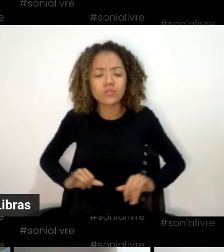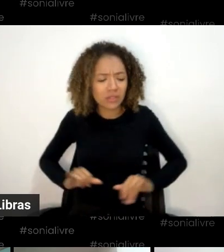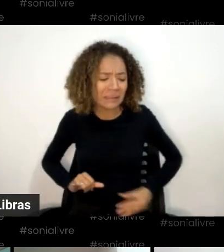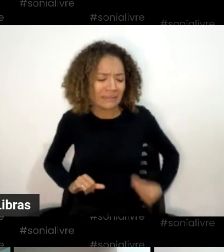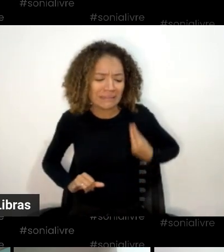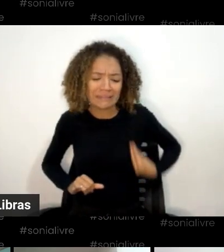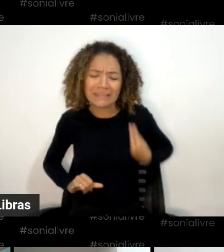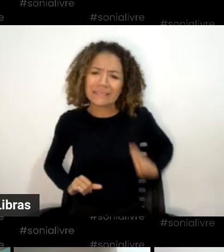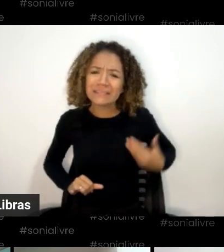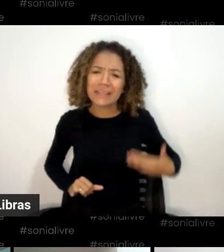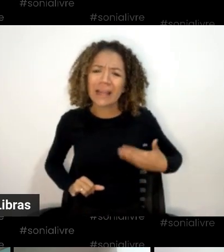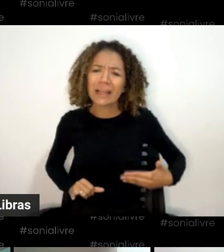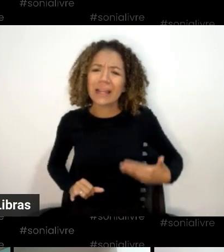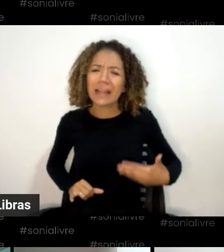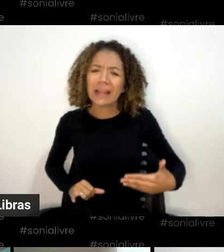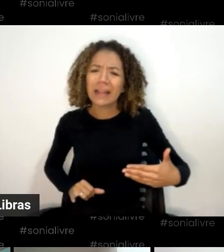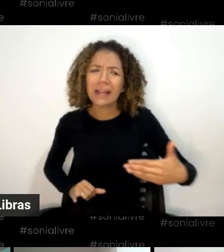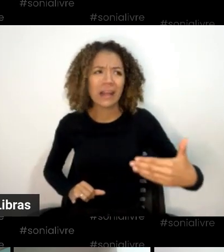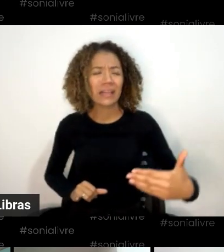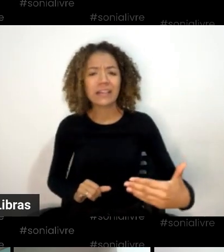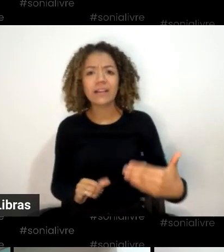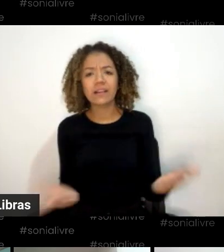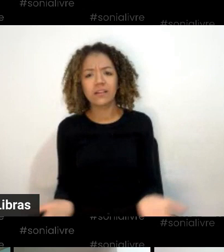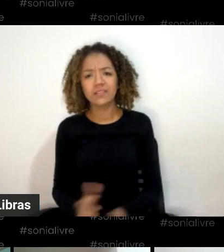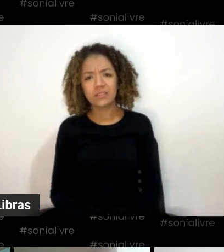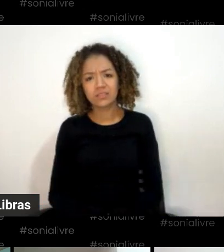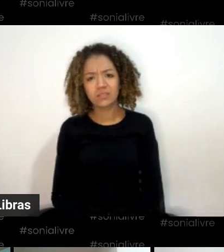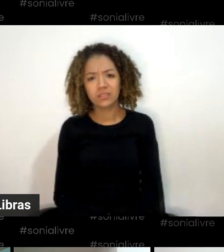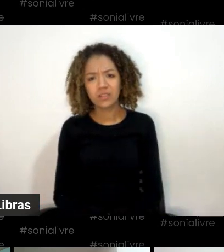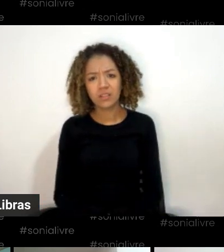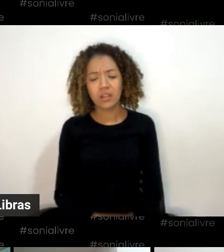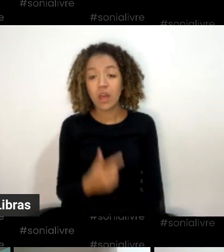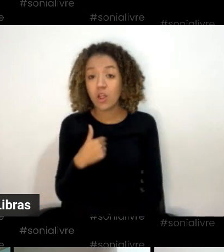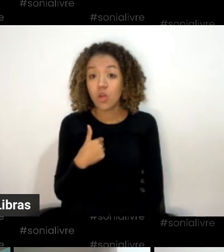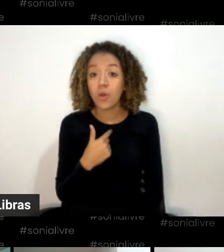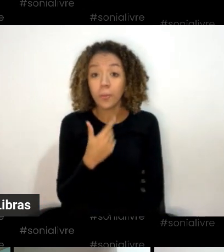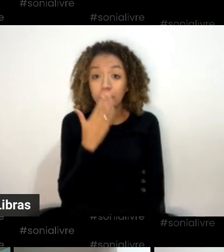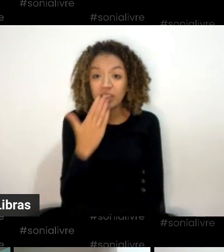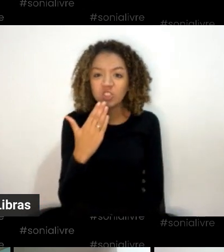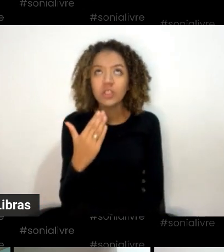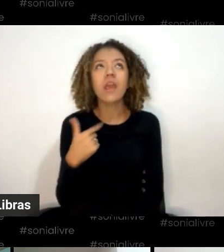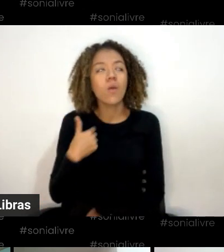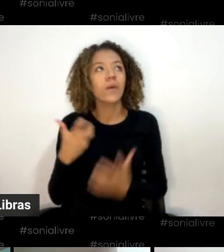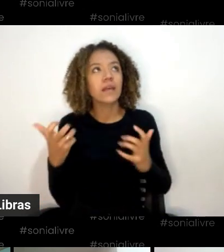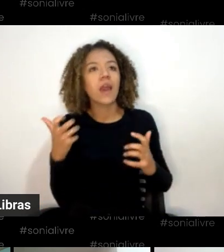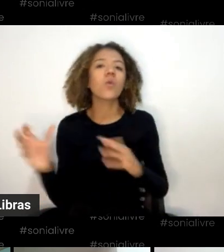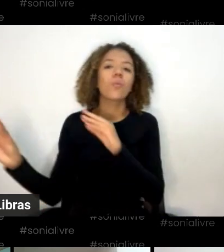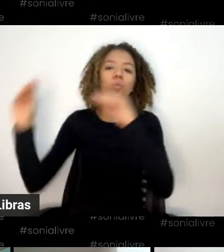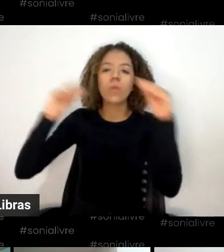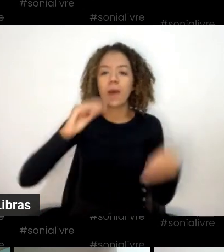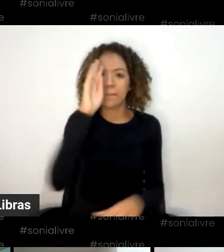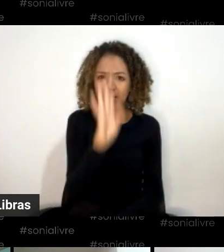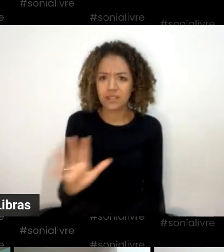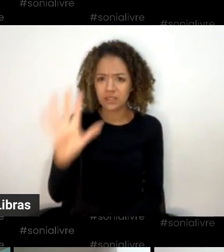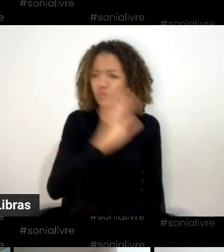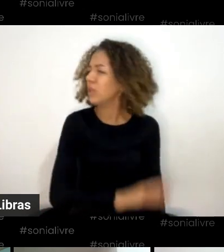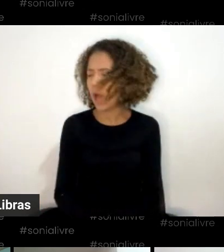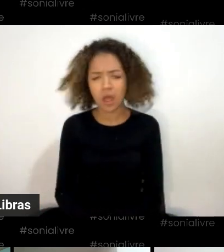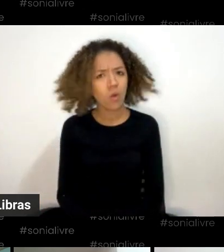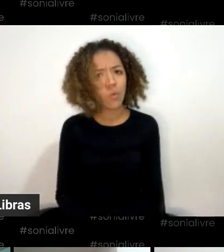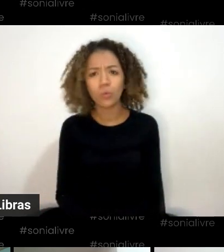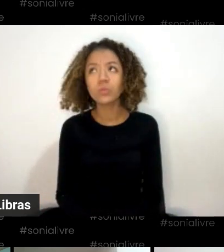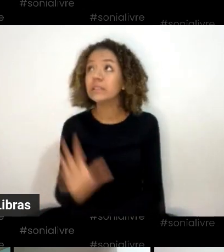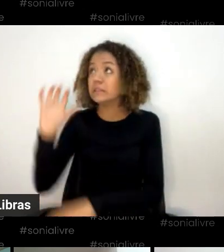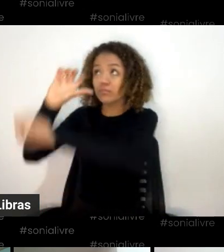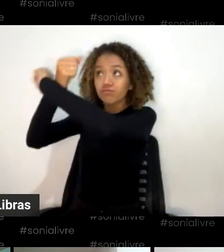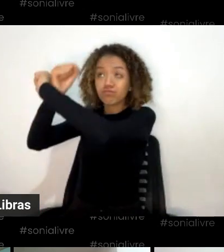de escravidão. Nós não pedimos para vir para o Brasil, nós fomos traficados, sequestrados, e aqui nós construímos a